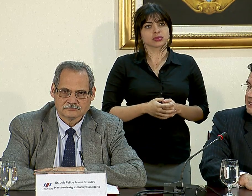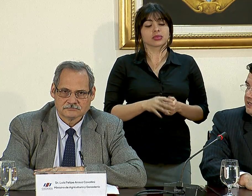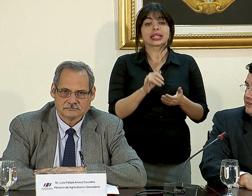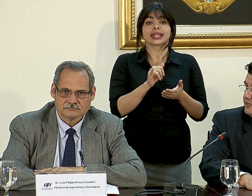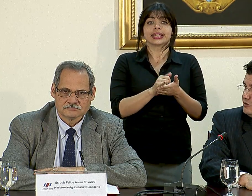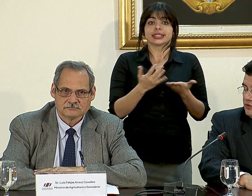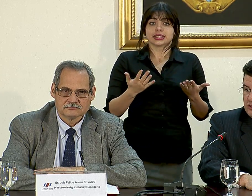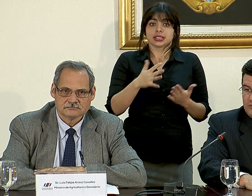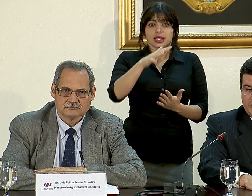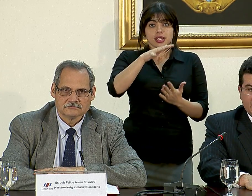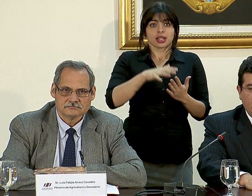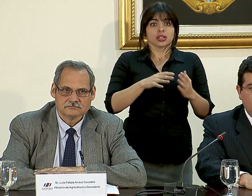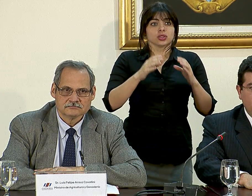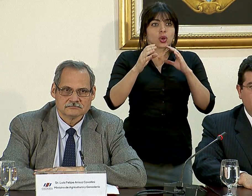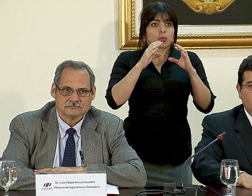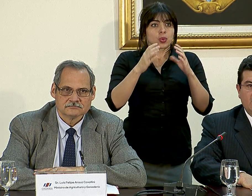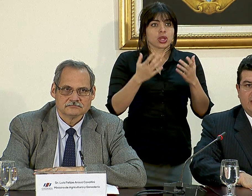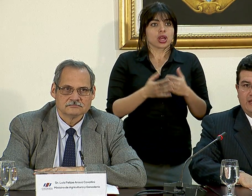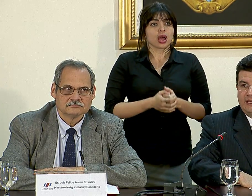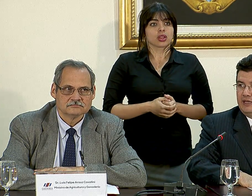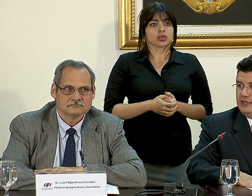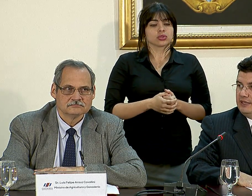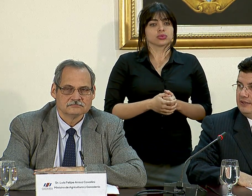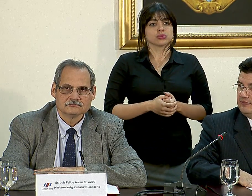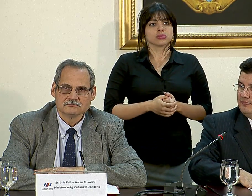Este es el texto del comunicado.